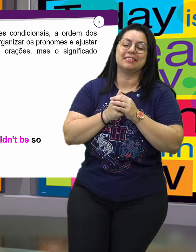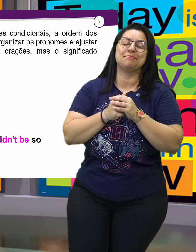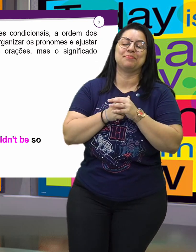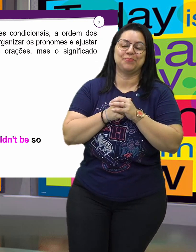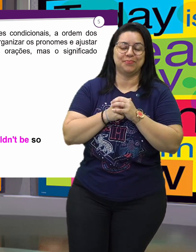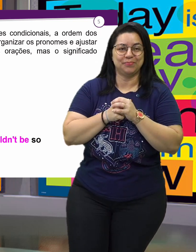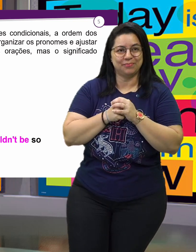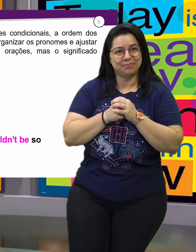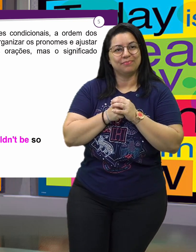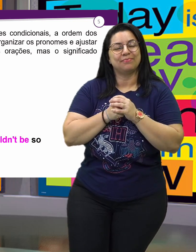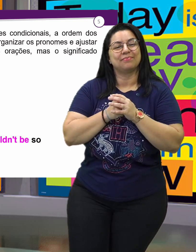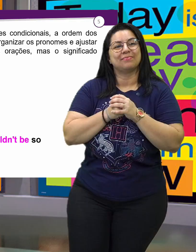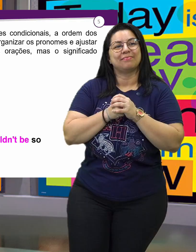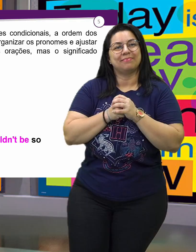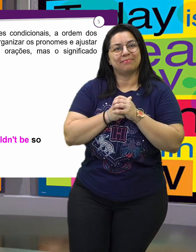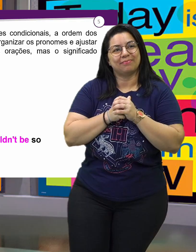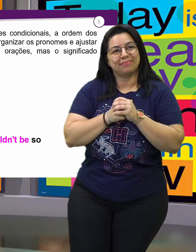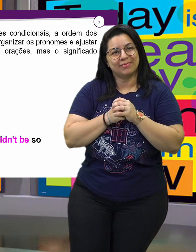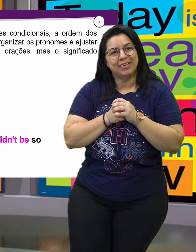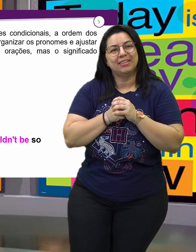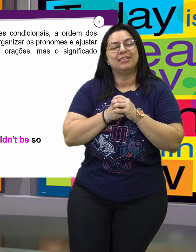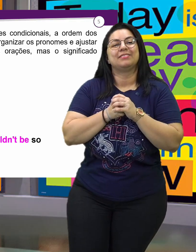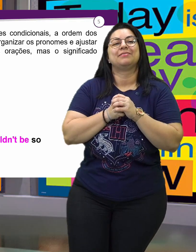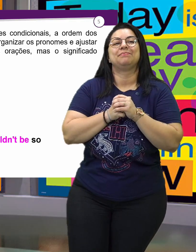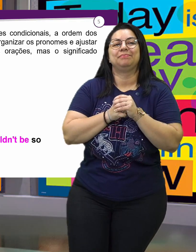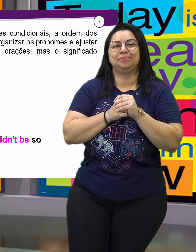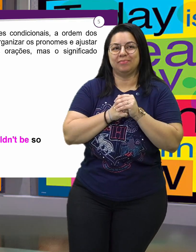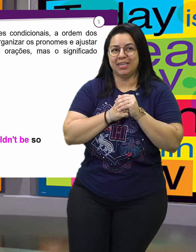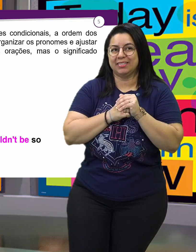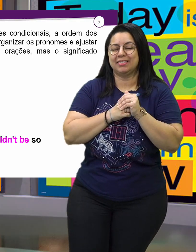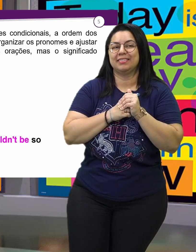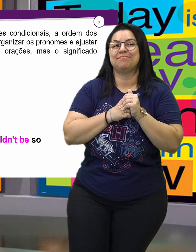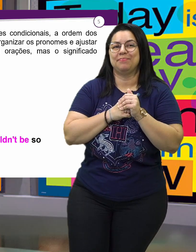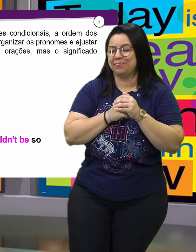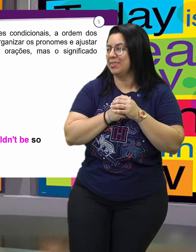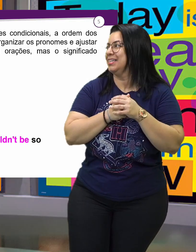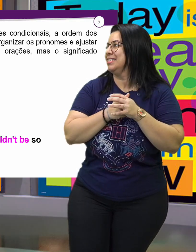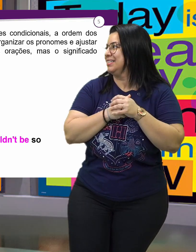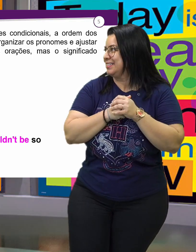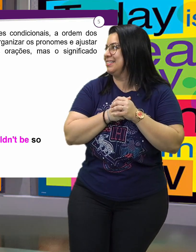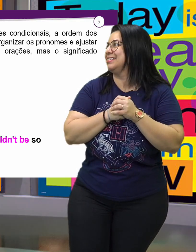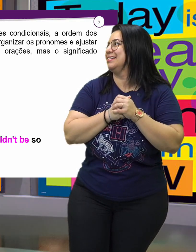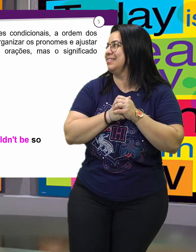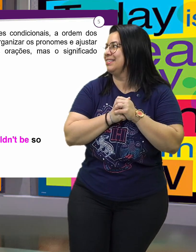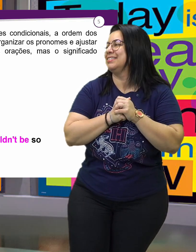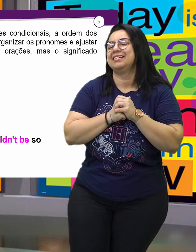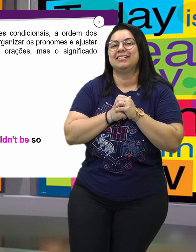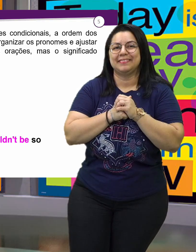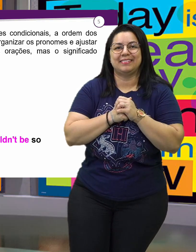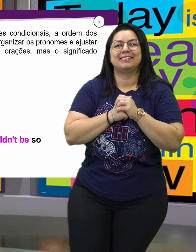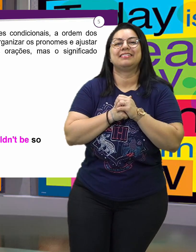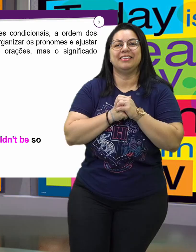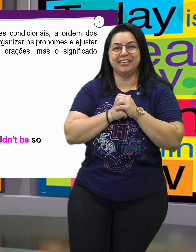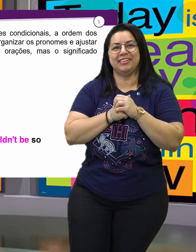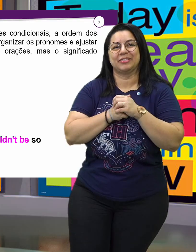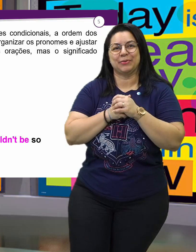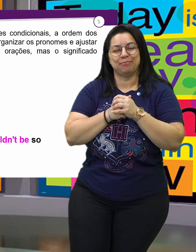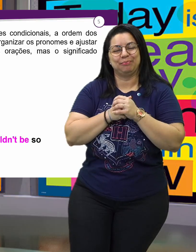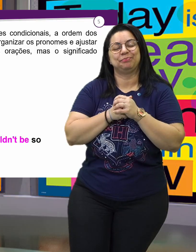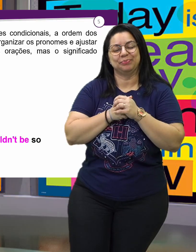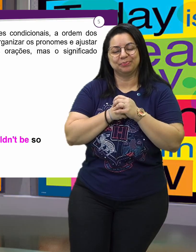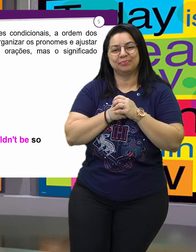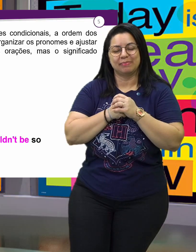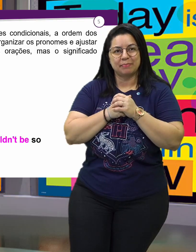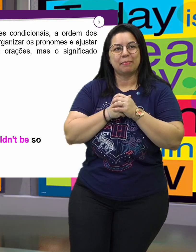seara hipotética. Aí, por isso que a tradução vai ser esse, falasse, porque tem que chover, se falasse, cantasse, tudo com